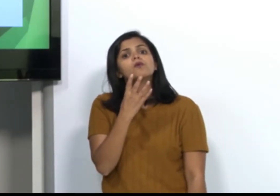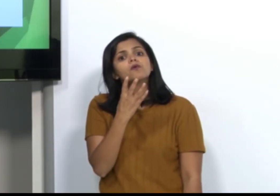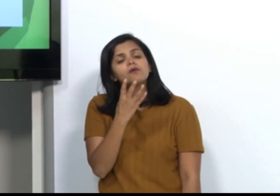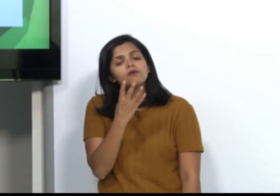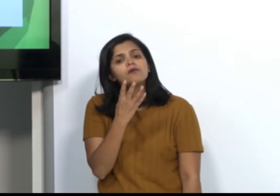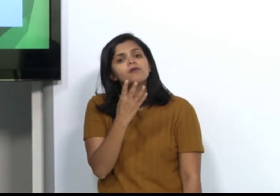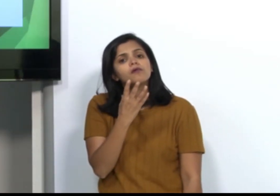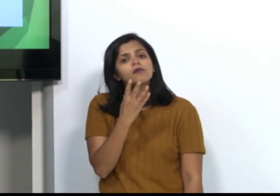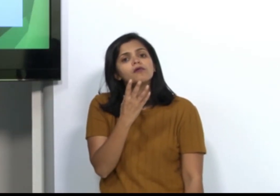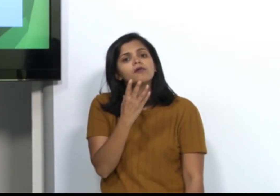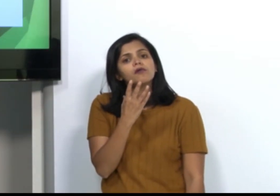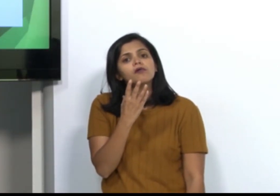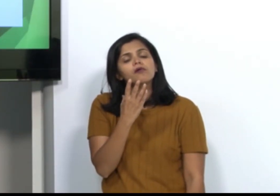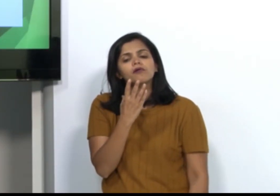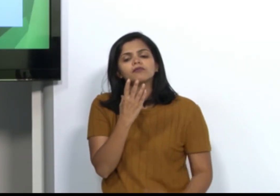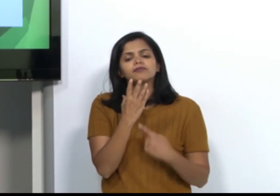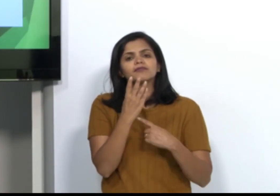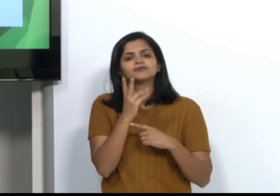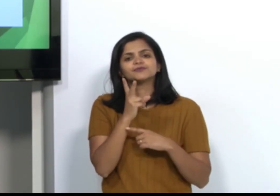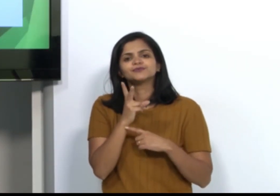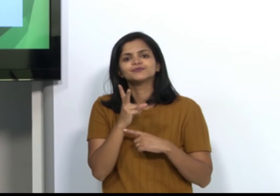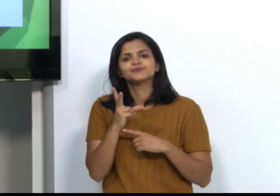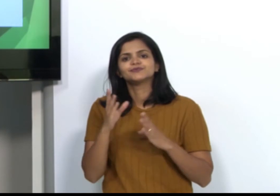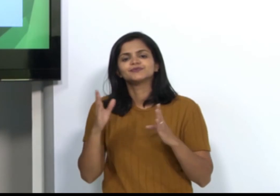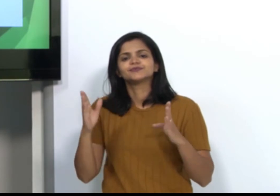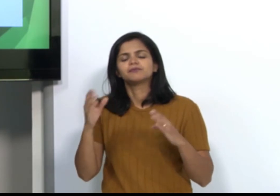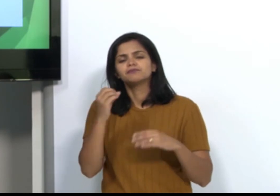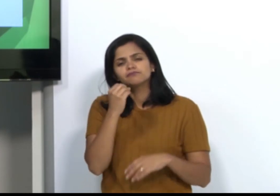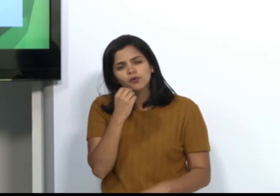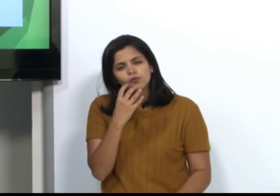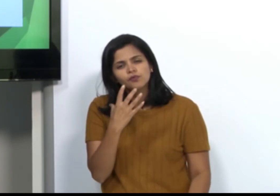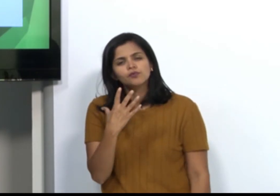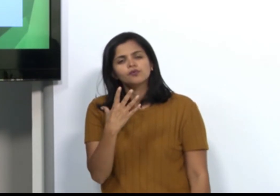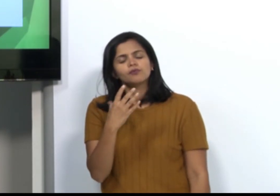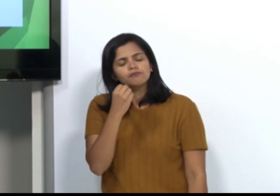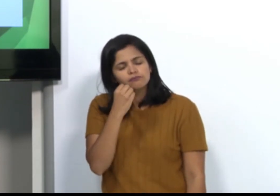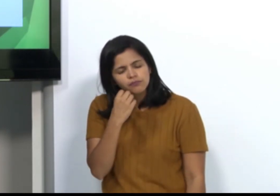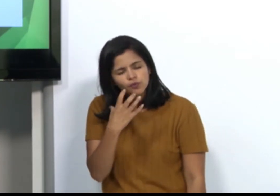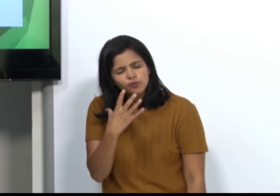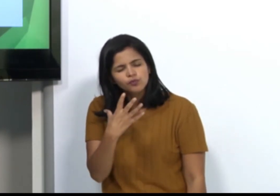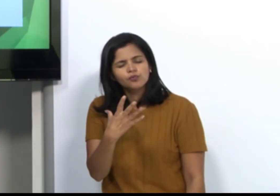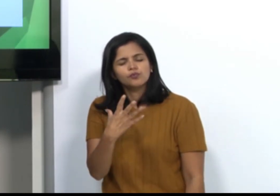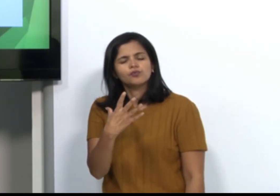Bom, vejam que o sinal continuou, ele demorou um tempo. Bom,